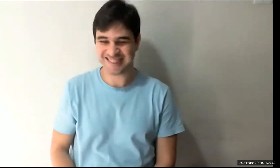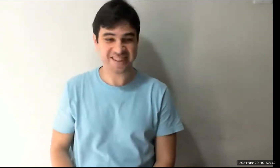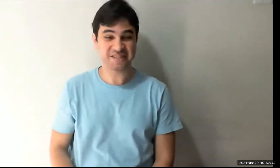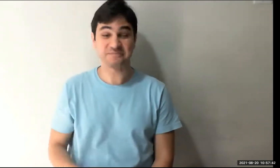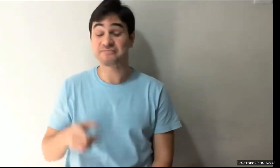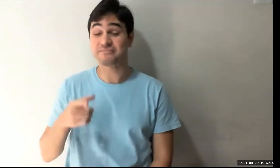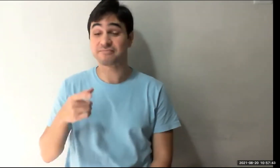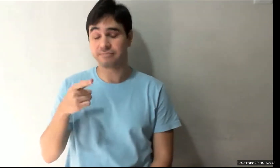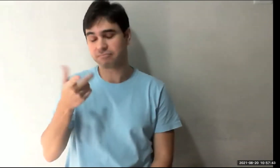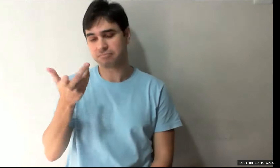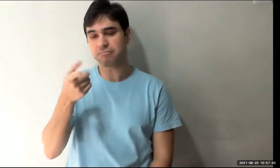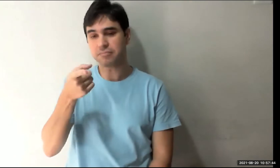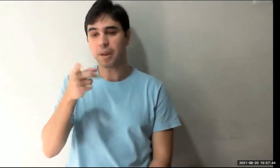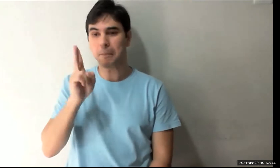Tá bom, ok.